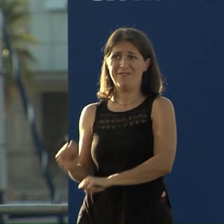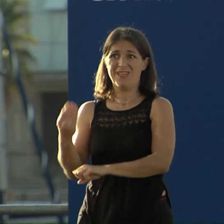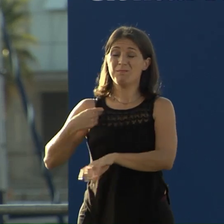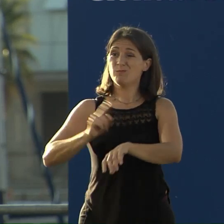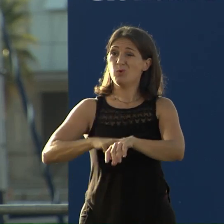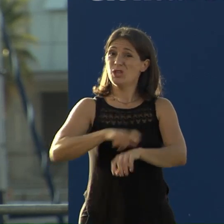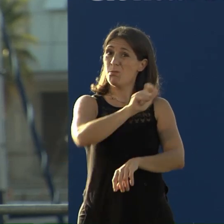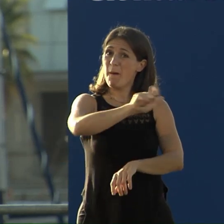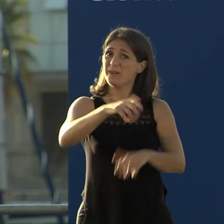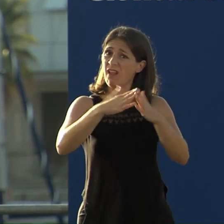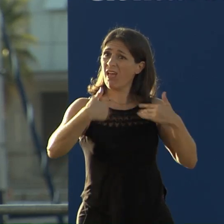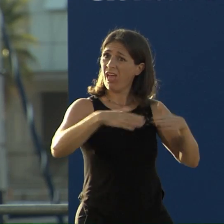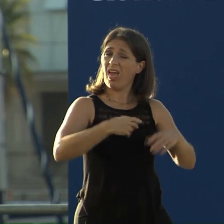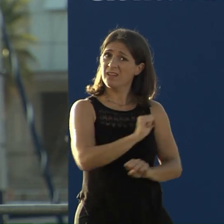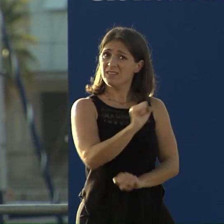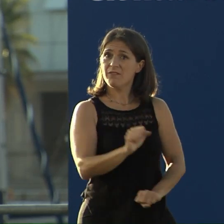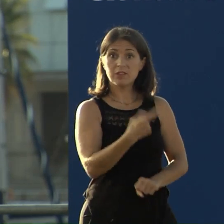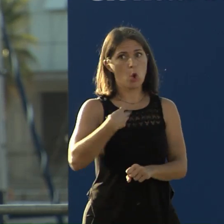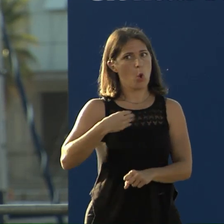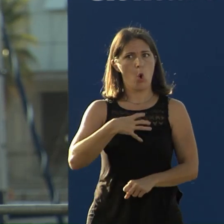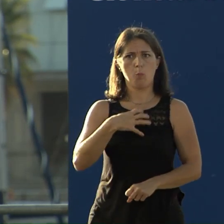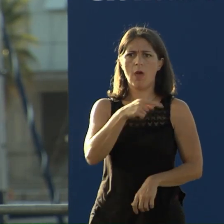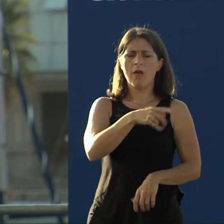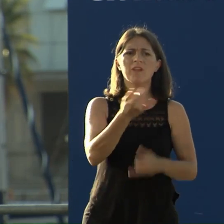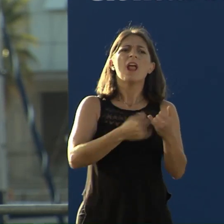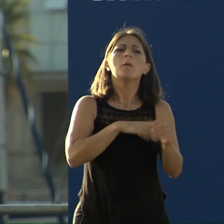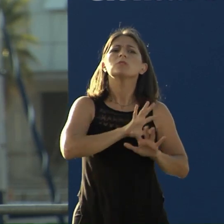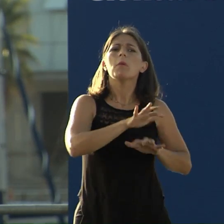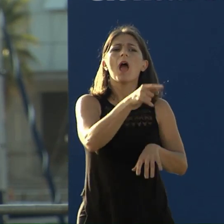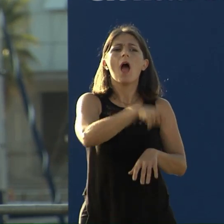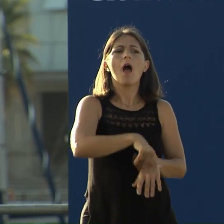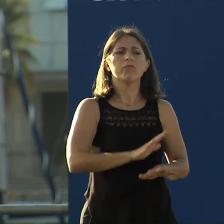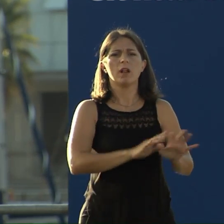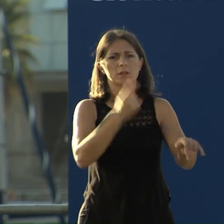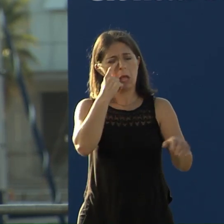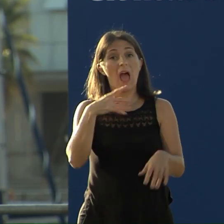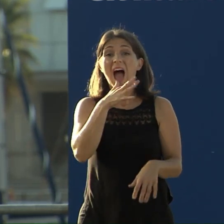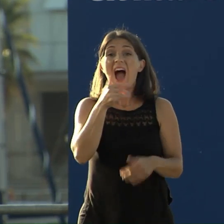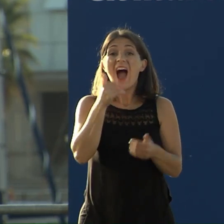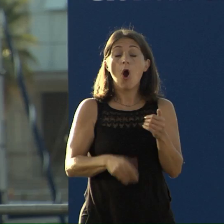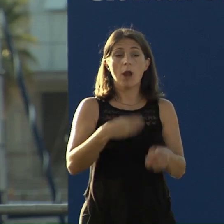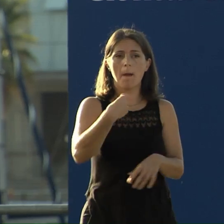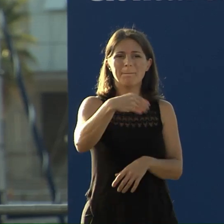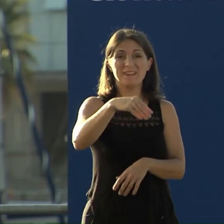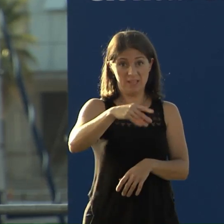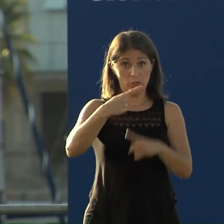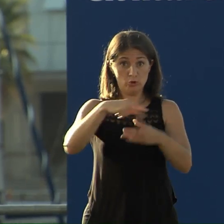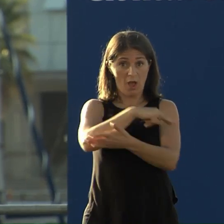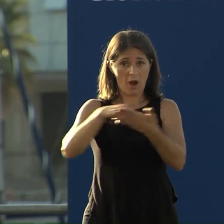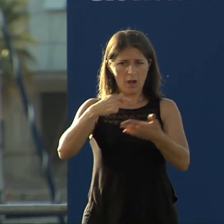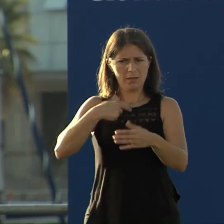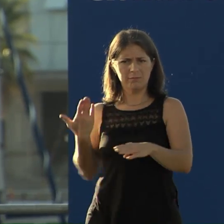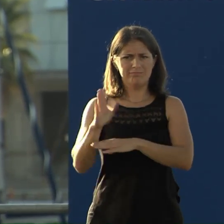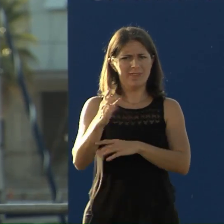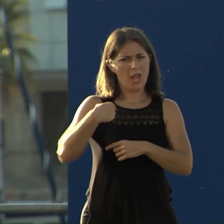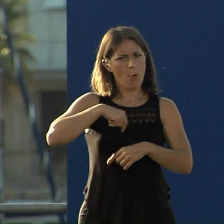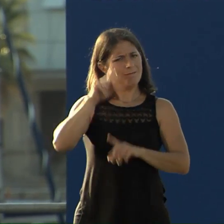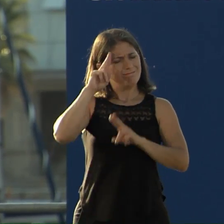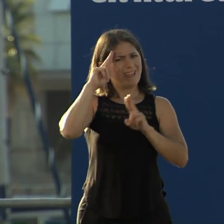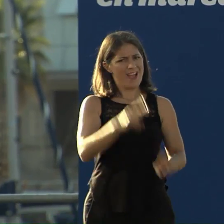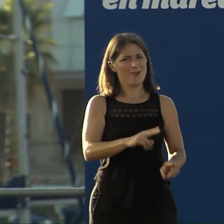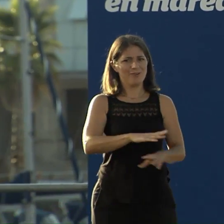Y en Marea ha elegido estar con la mayoría social. Es un honor para mí presentaros al próximo presidente del Asunta de Galicia, Luis